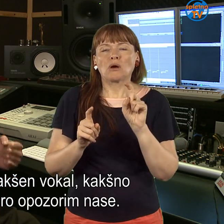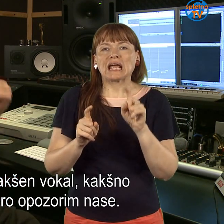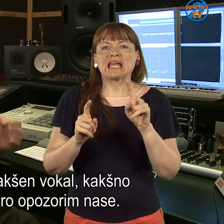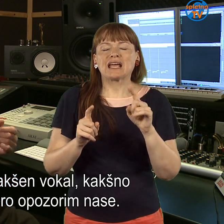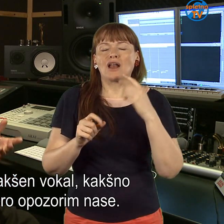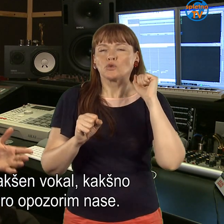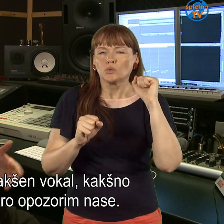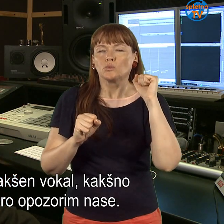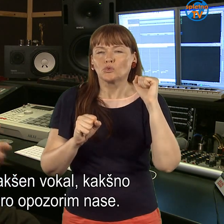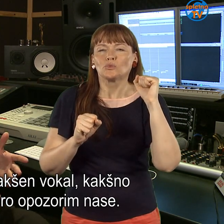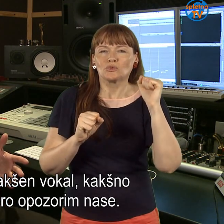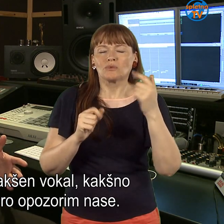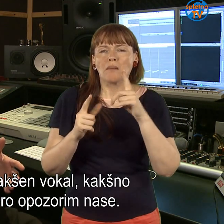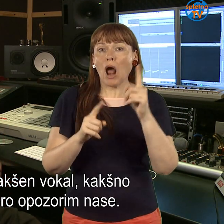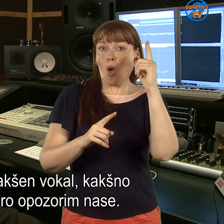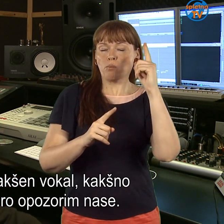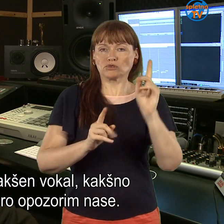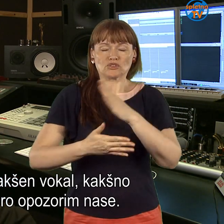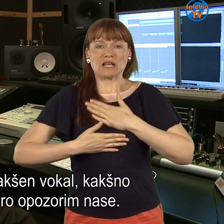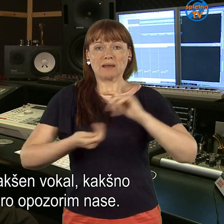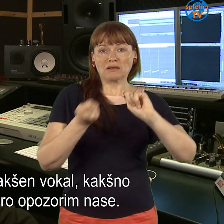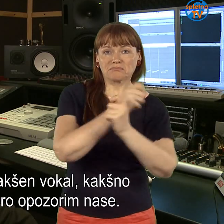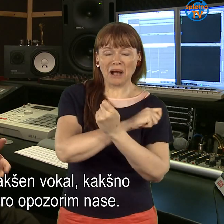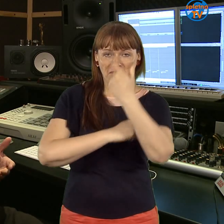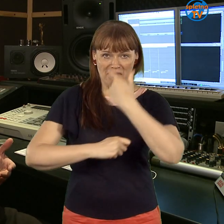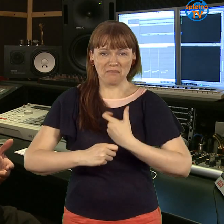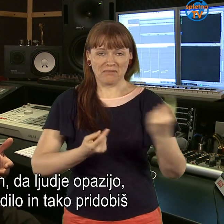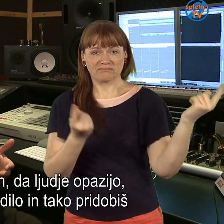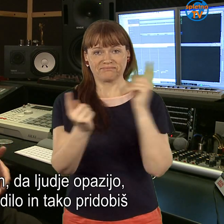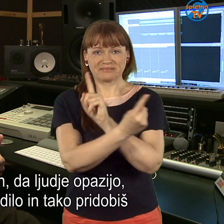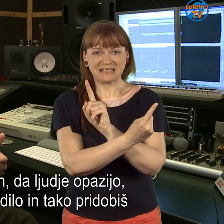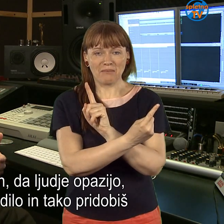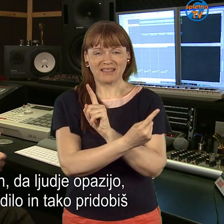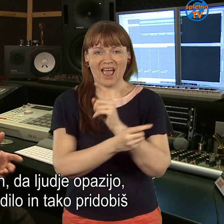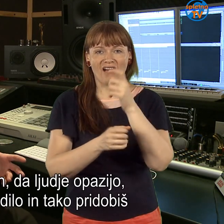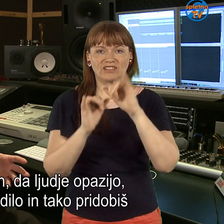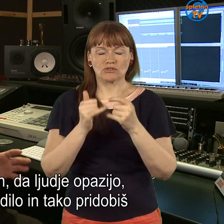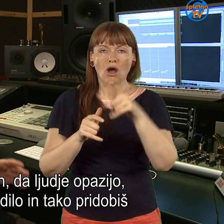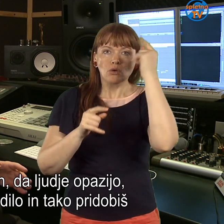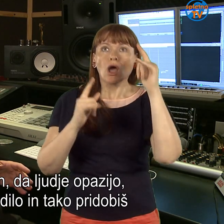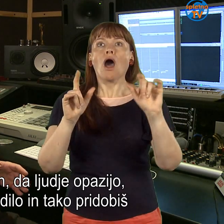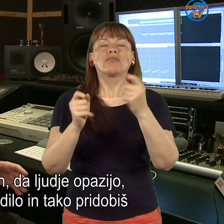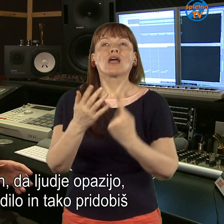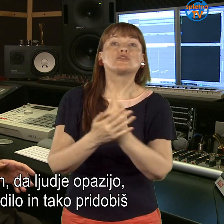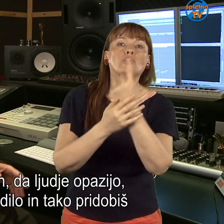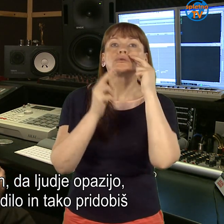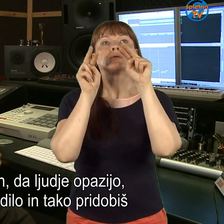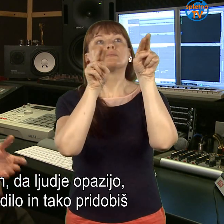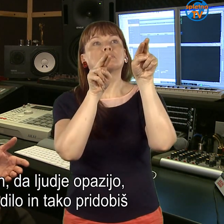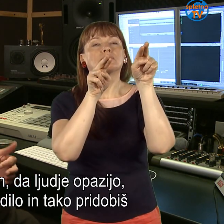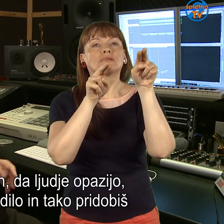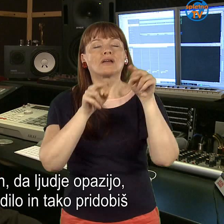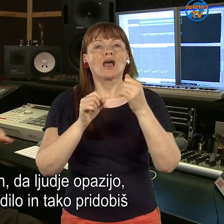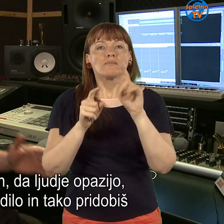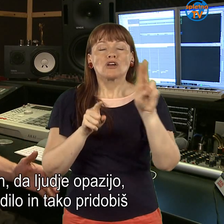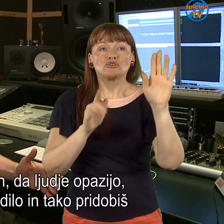pa dum, da bolj tako dela, da majčkeno opozoriš nase, ne. Se pravi, to je najlažji način, da nekako ljudje, nekaj se je zgodilo. In ko se nekaj